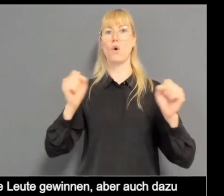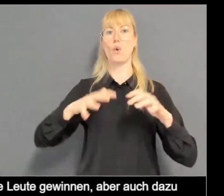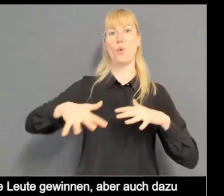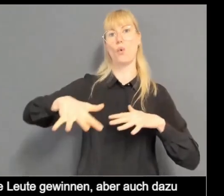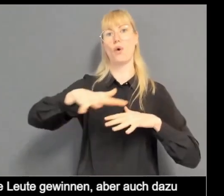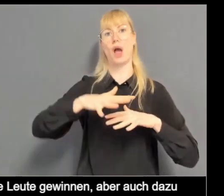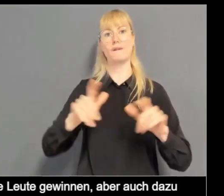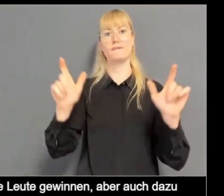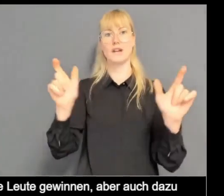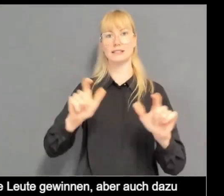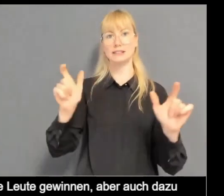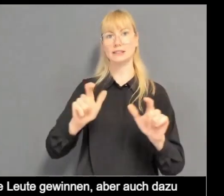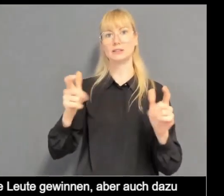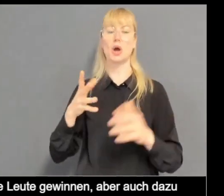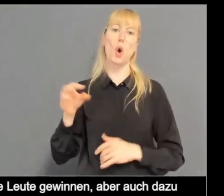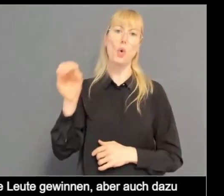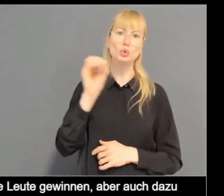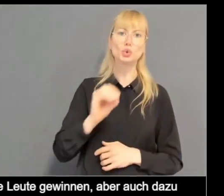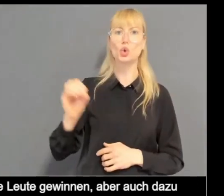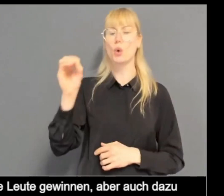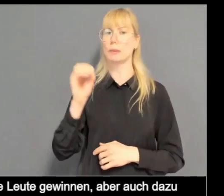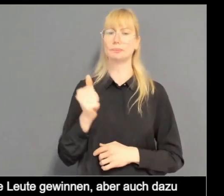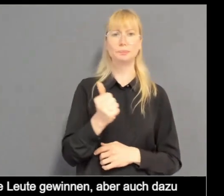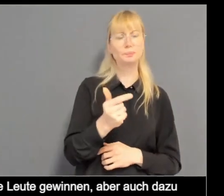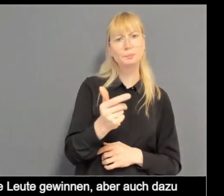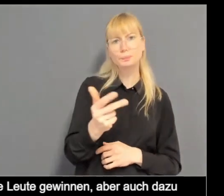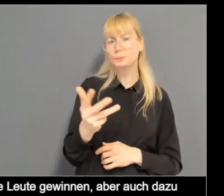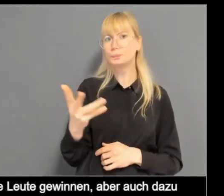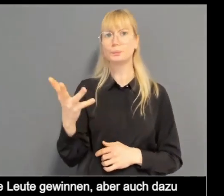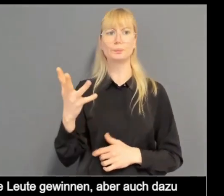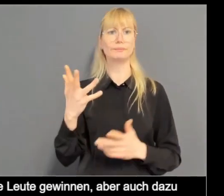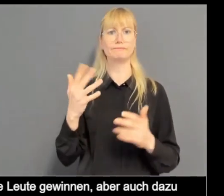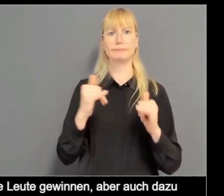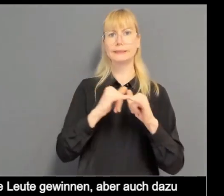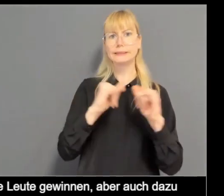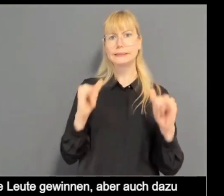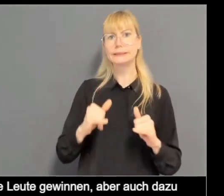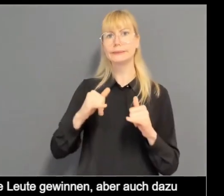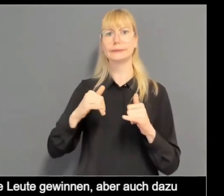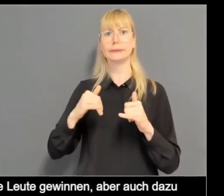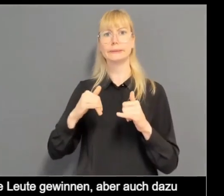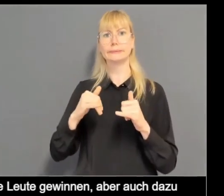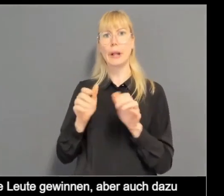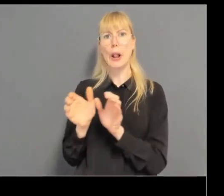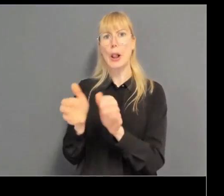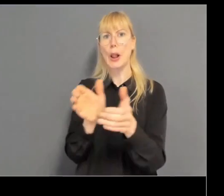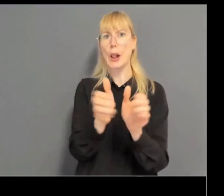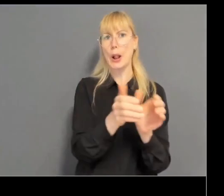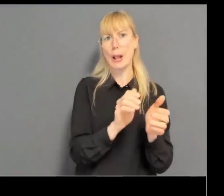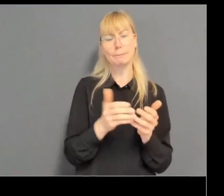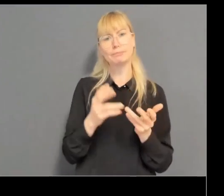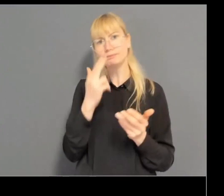sind wieder möglich, kann man schon irgendwelche Aussagen treffen, natürlich immer abhängig von der aktuellen Entwicklung, können